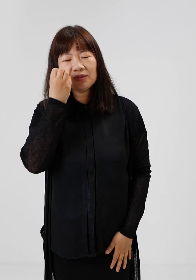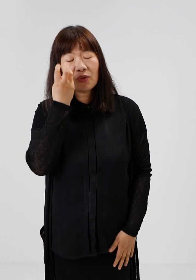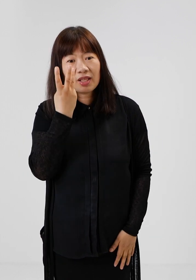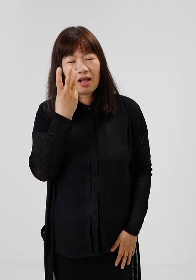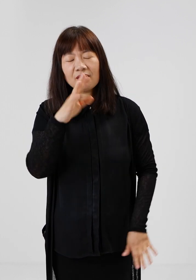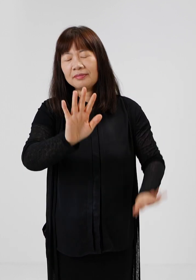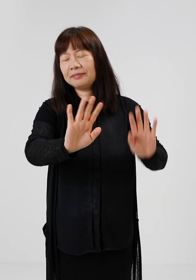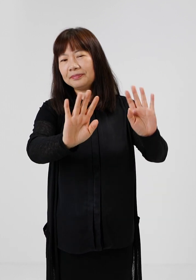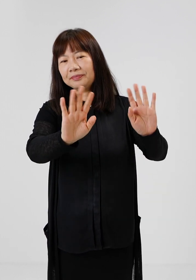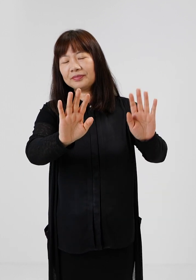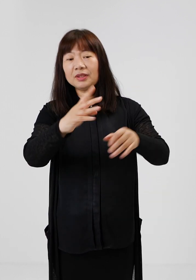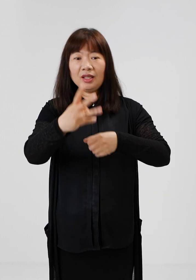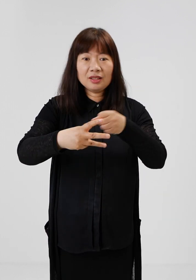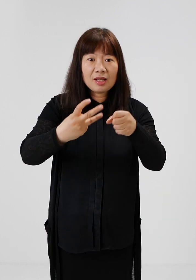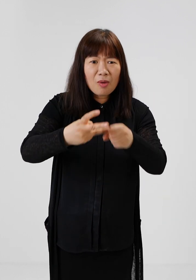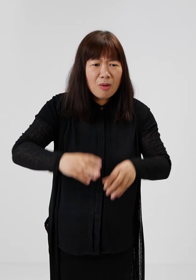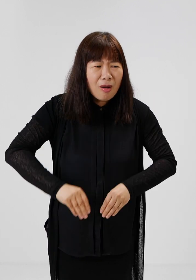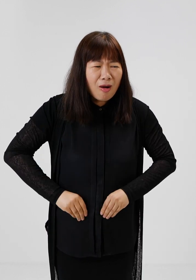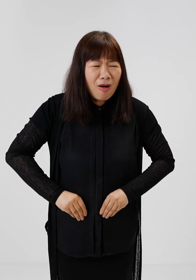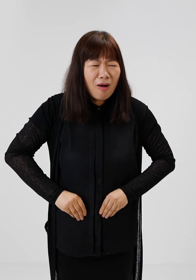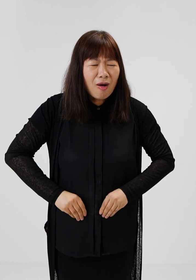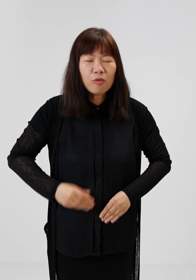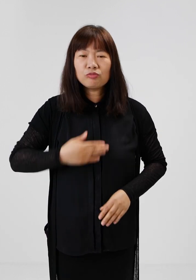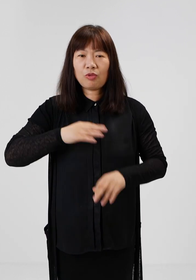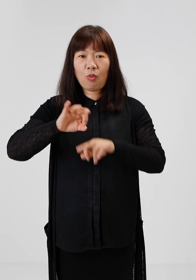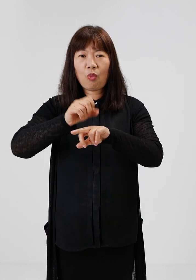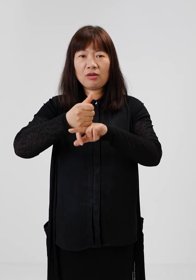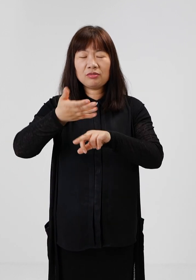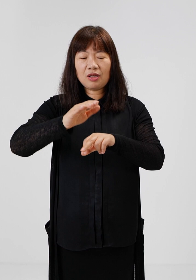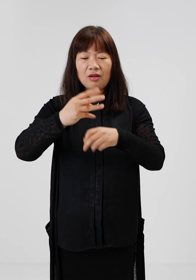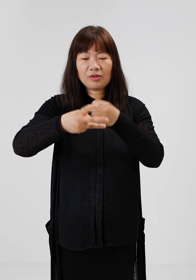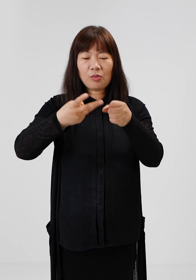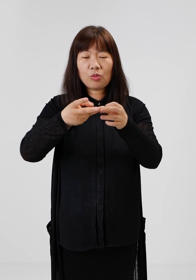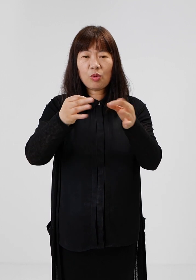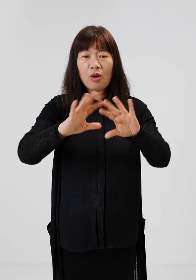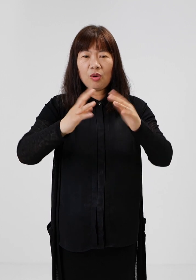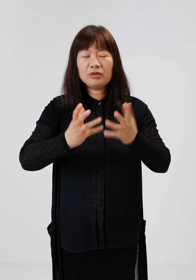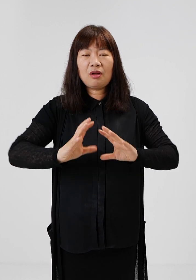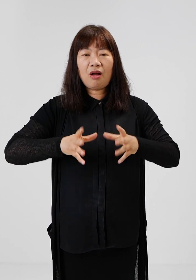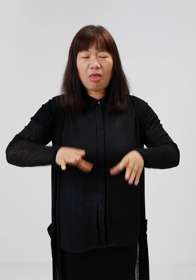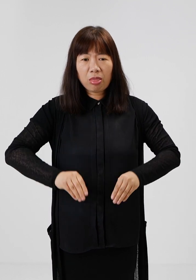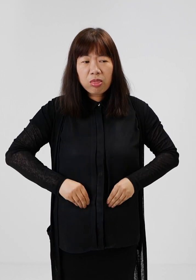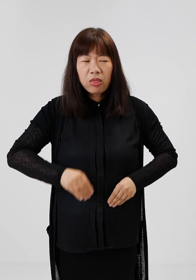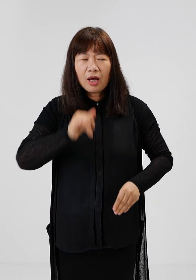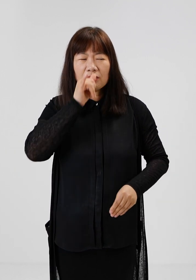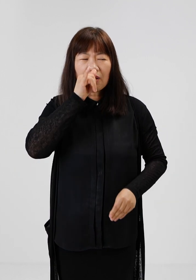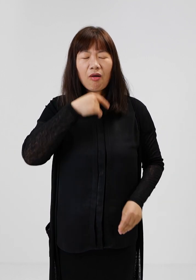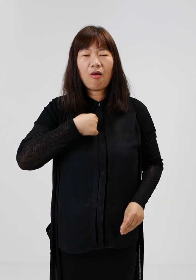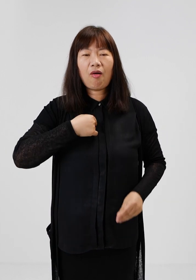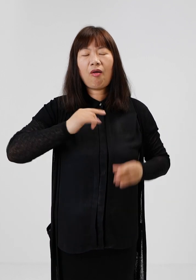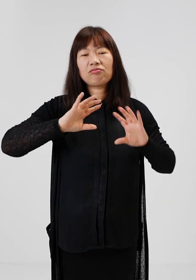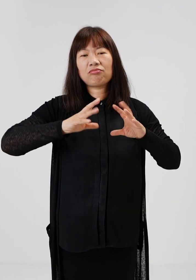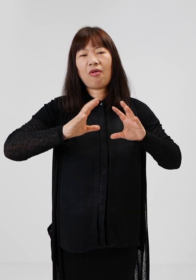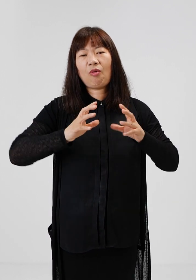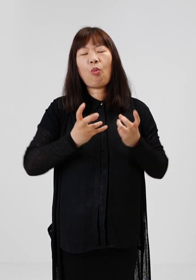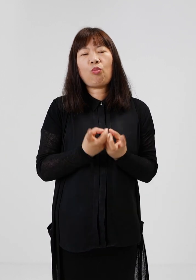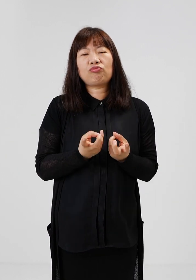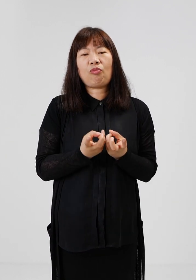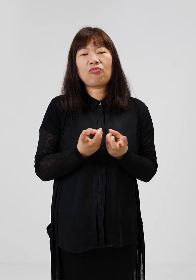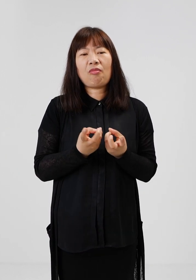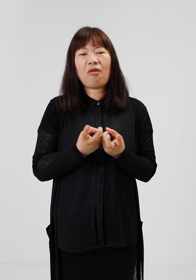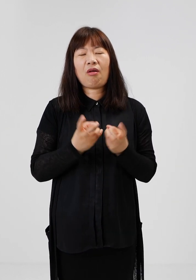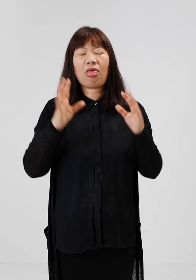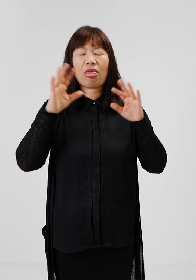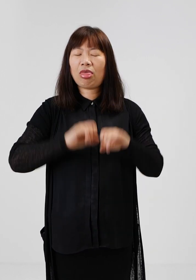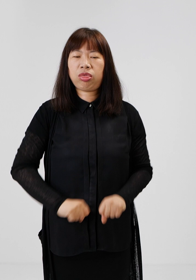못해. 3년 기근, 내가 그래도 왕인데 3년 동안 온 나라에 기근이 오면 이건 나라가